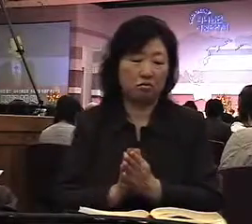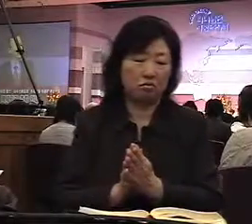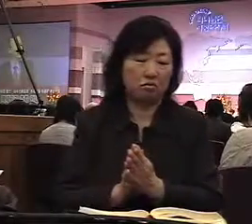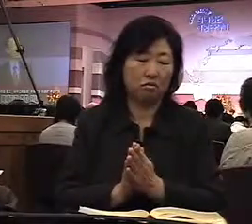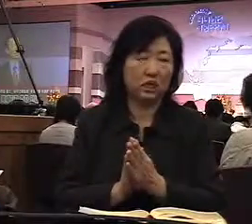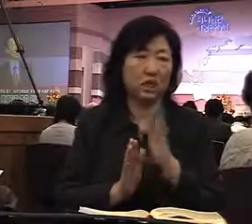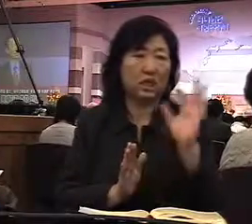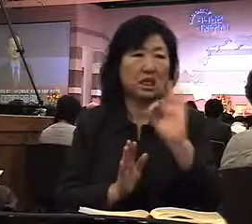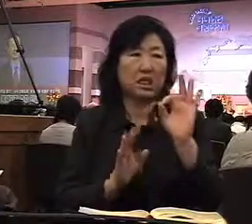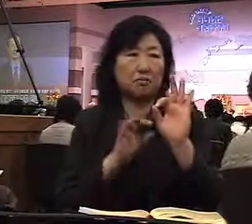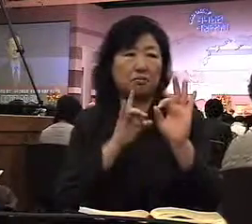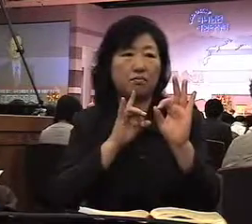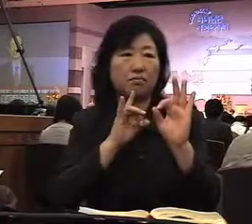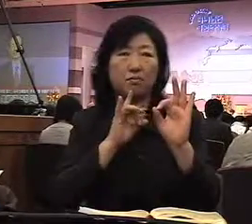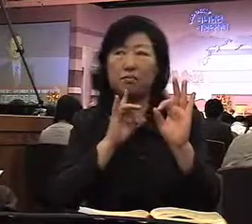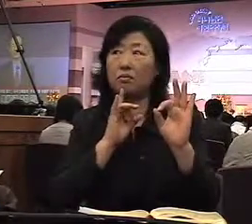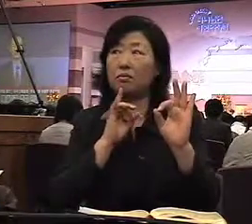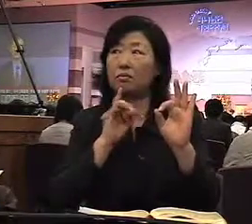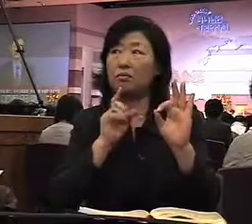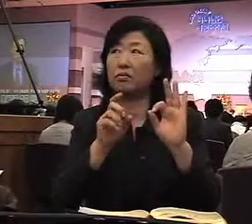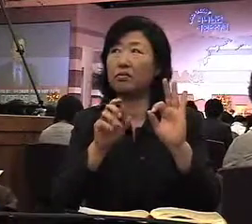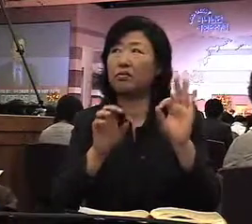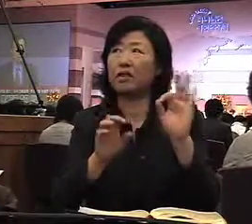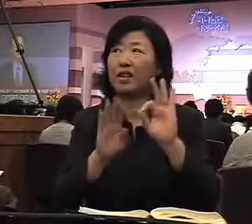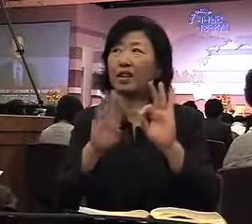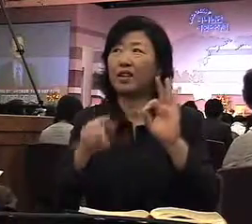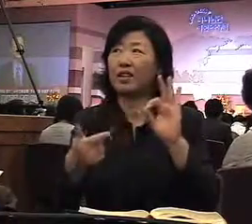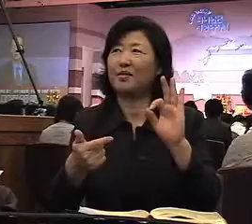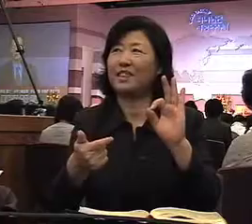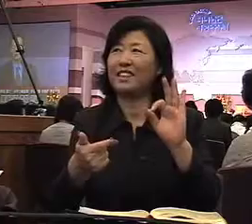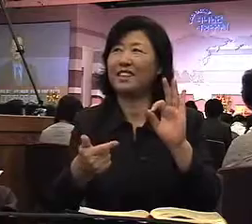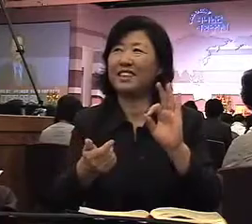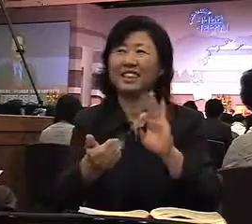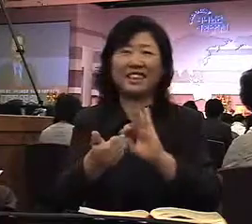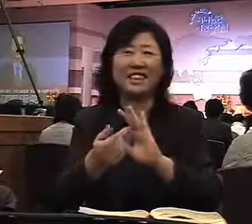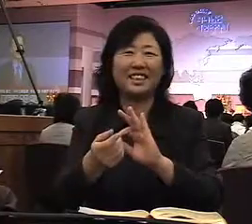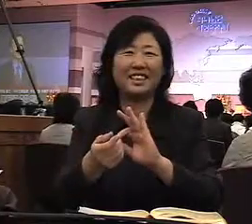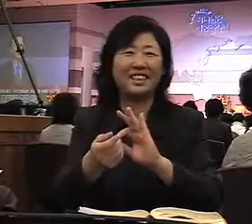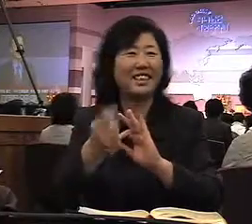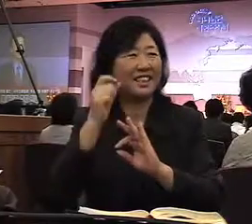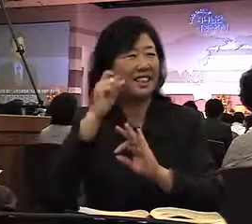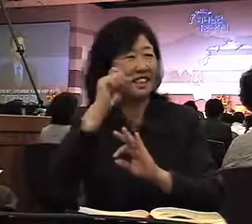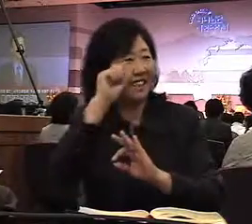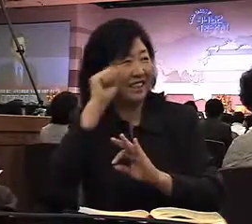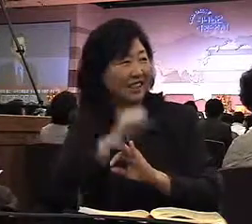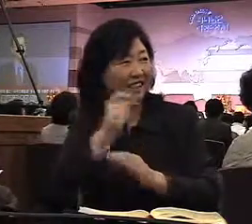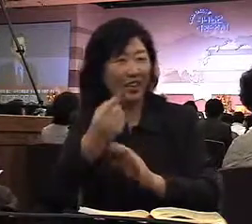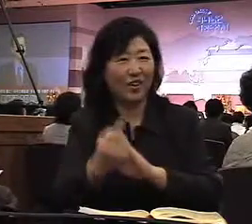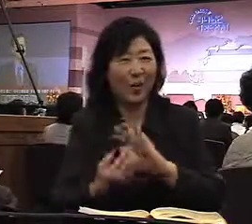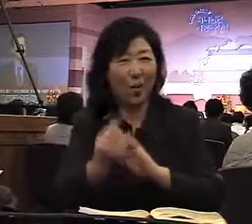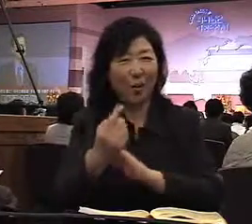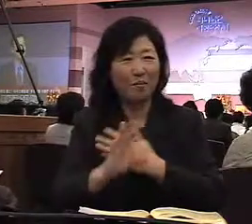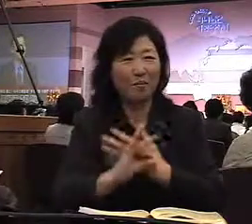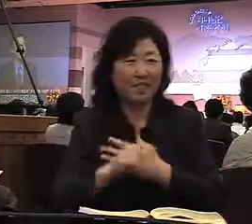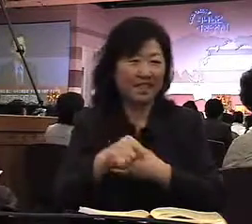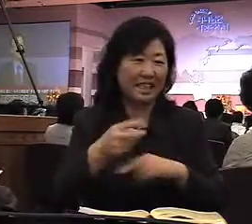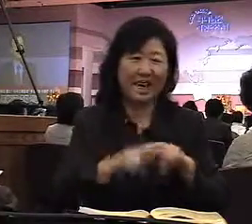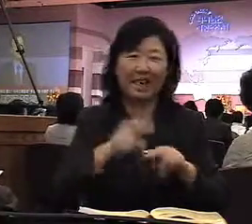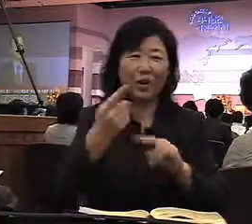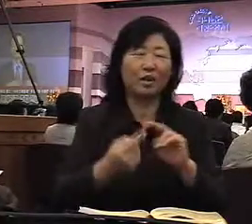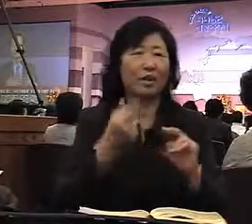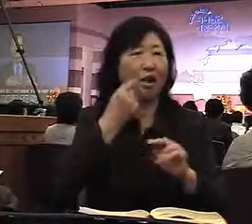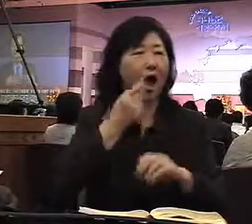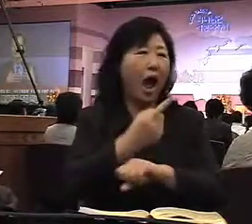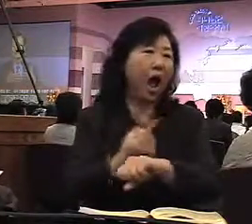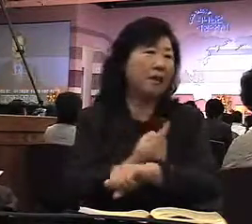10분이 뭐예요? 1시간 일찍 오셔야죠. 10분 취소입니다. 취소. 10분 일찍 오시면 이 자리에 못 들어오십니다. 한